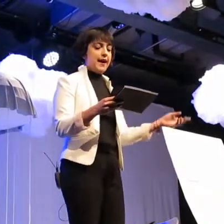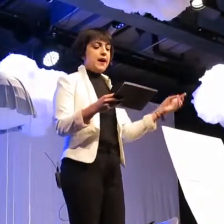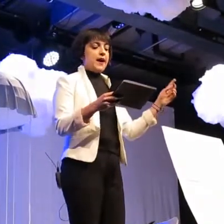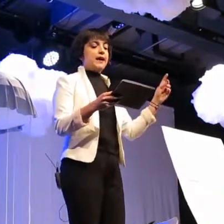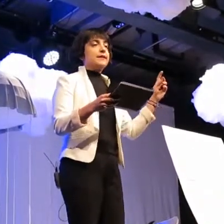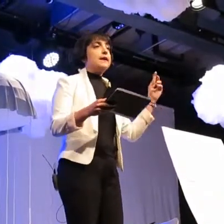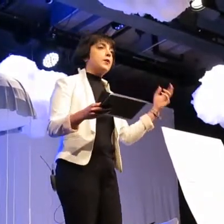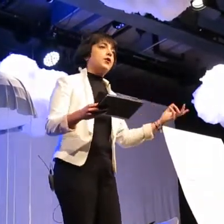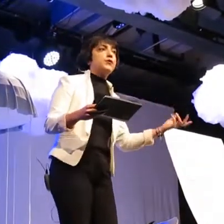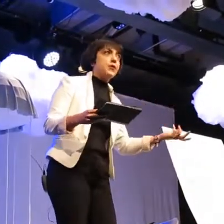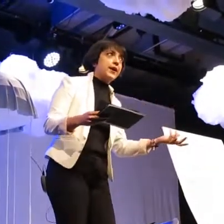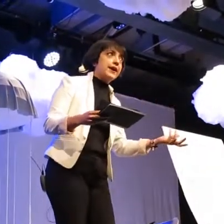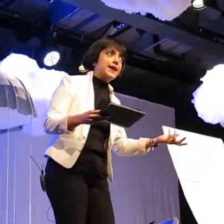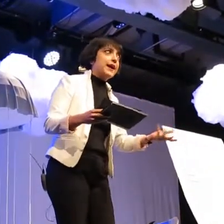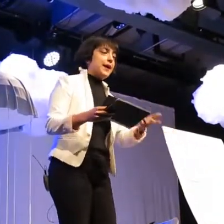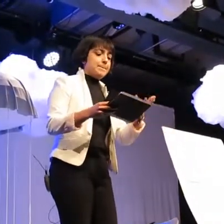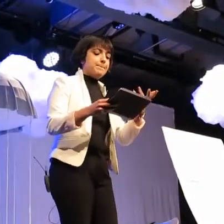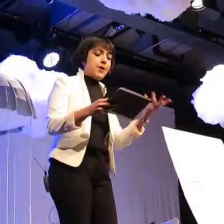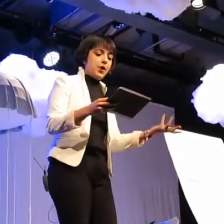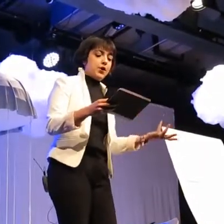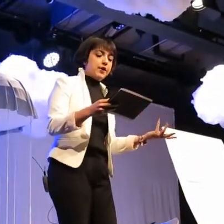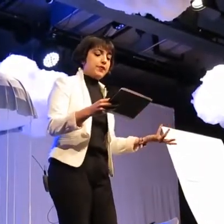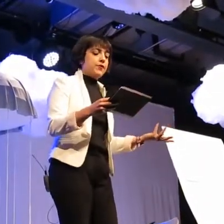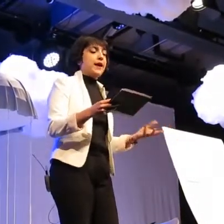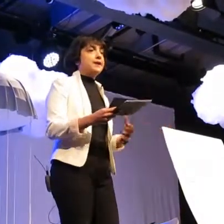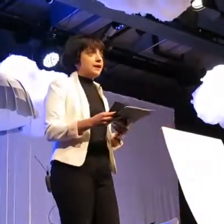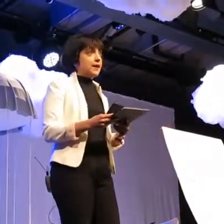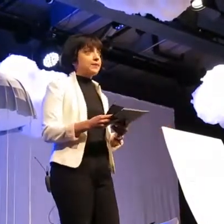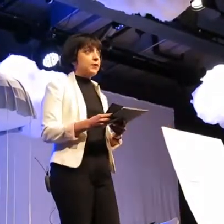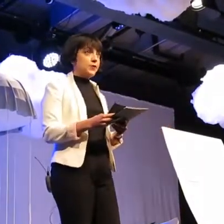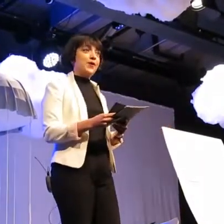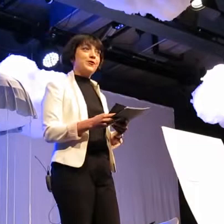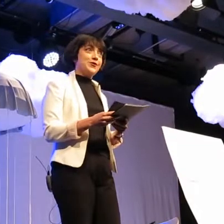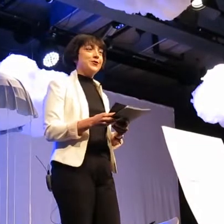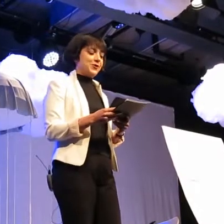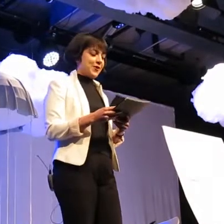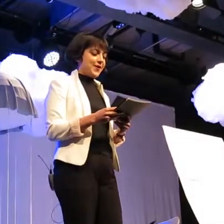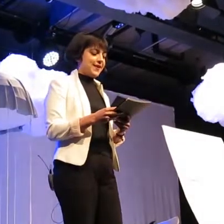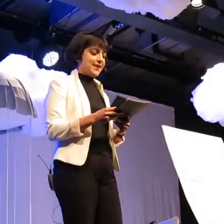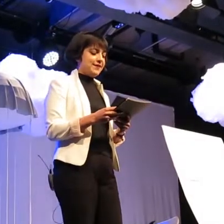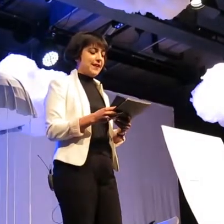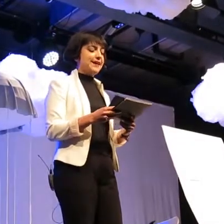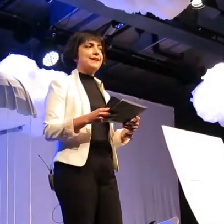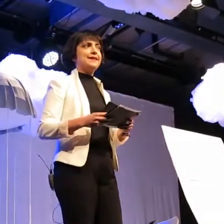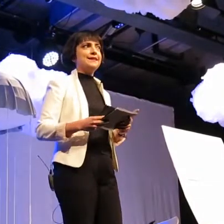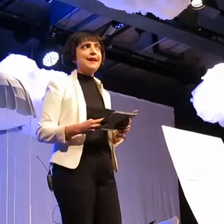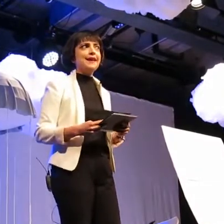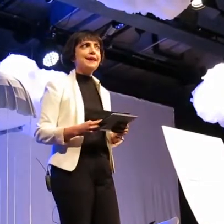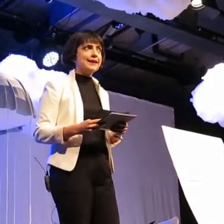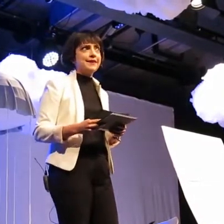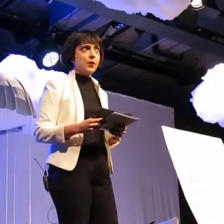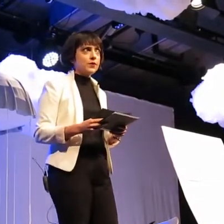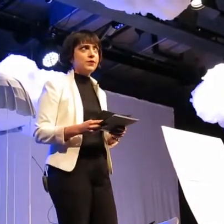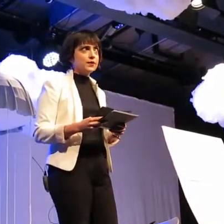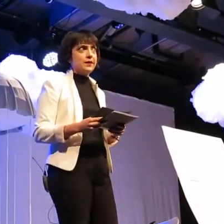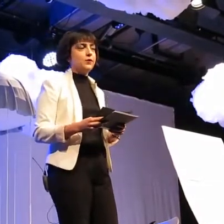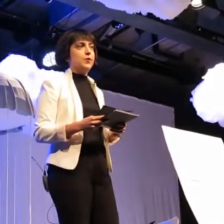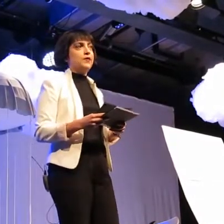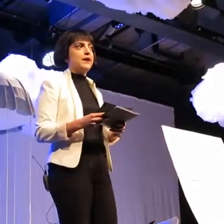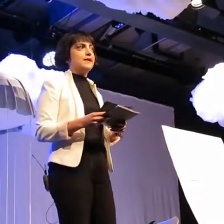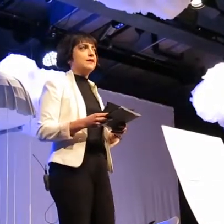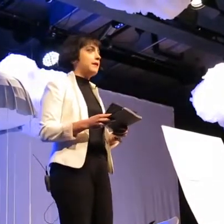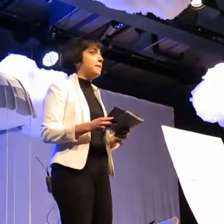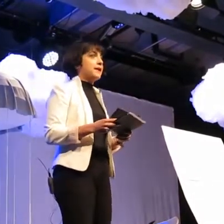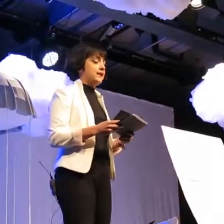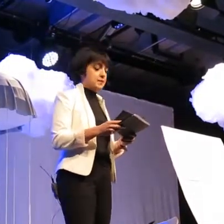så att klimatfrågan är en börda för länderna, om jag har förstått saken rätt. Vilket i sig är lite konstigt